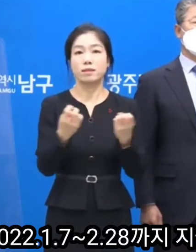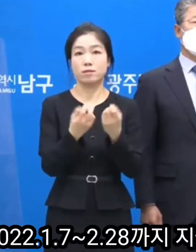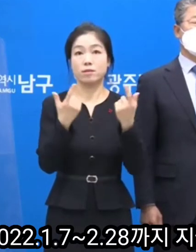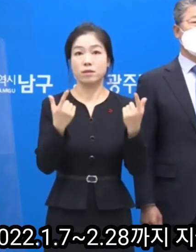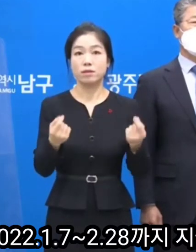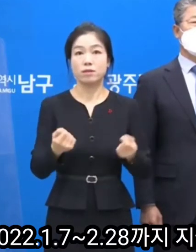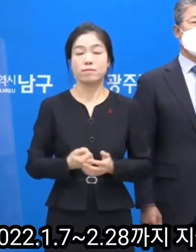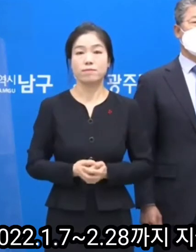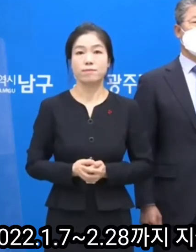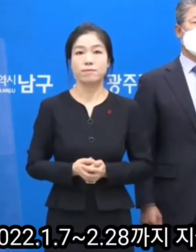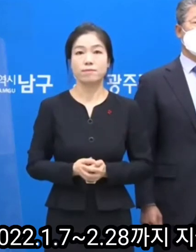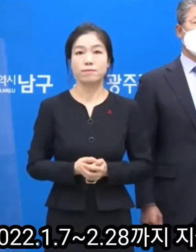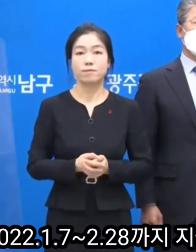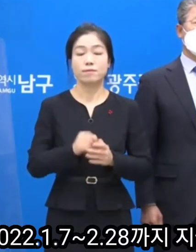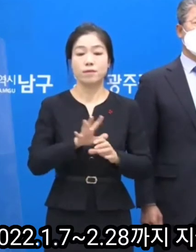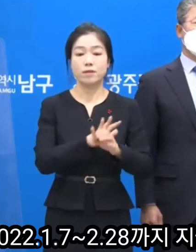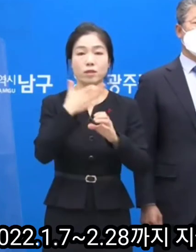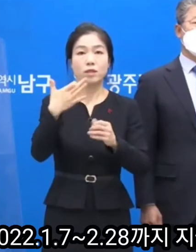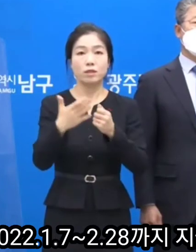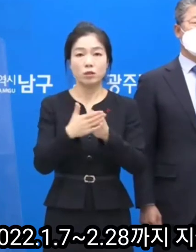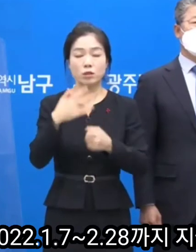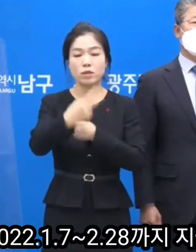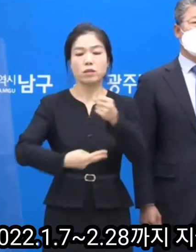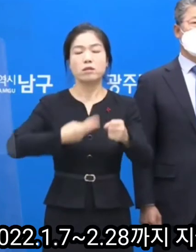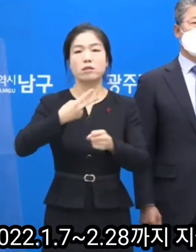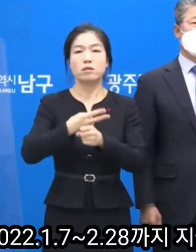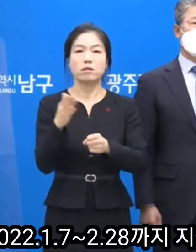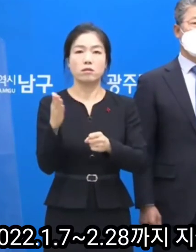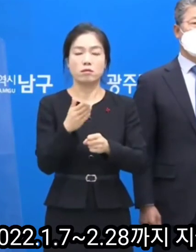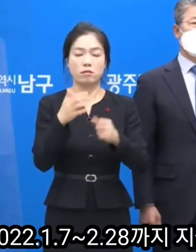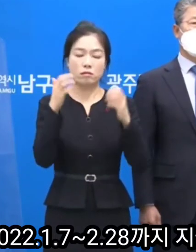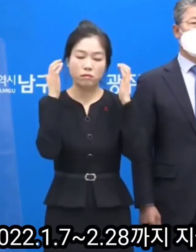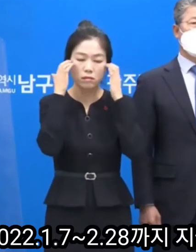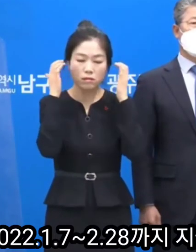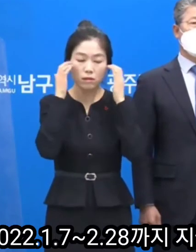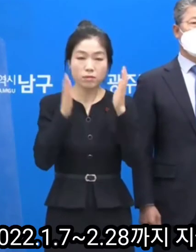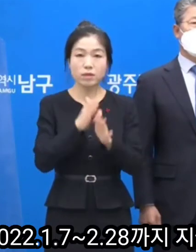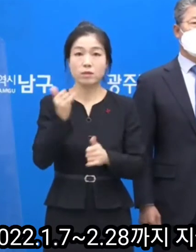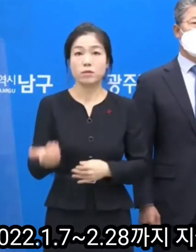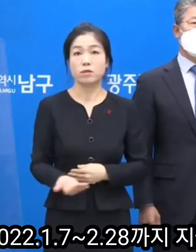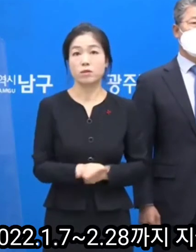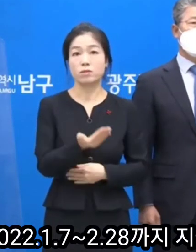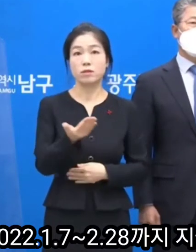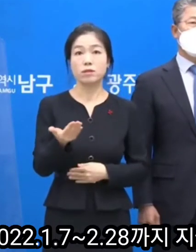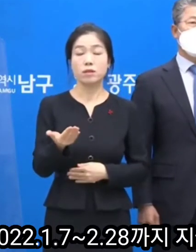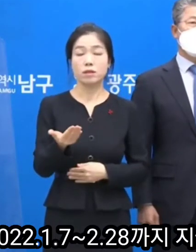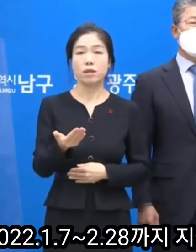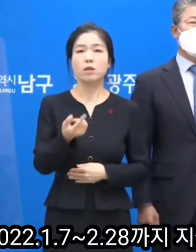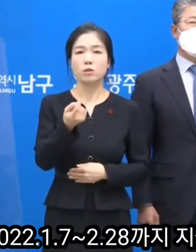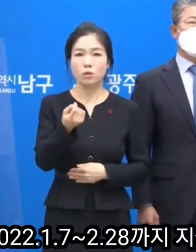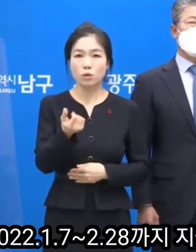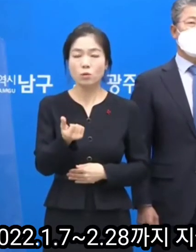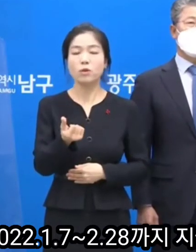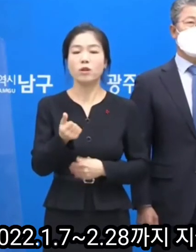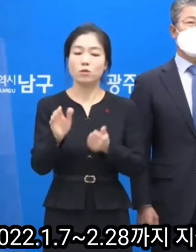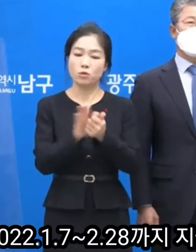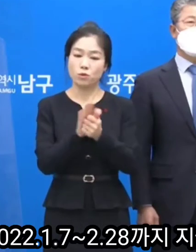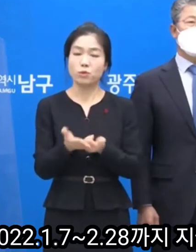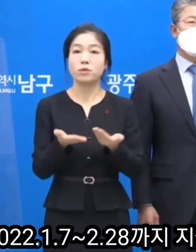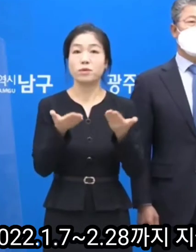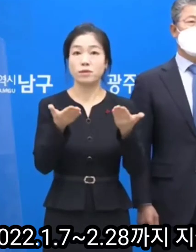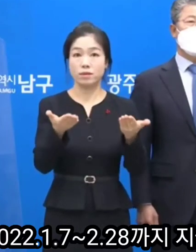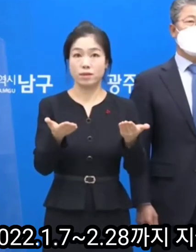대책입니다. 코로나19로 2년 가까이 고통받고 있는 시민들에게 조금이나마 위로가